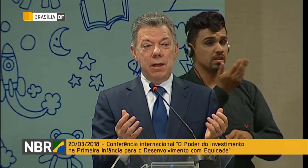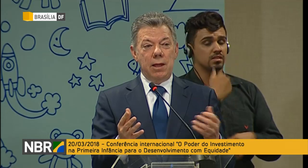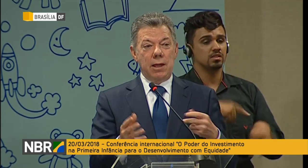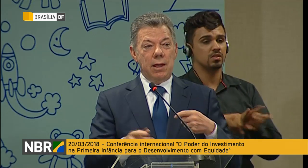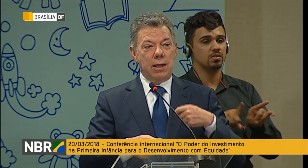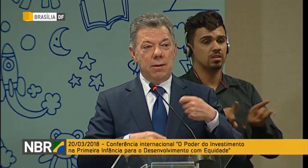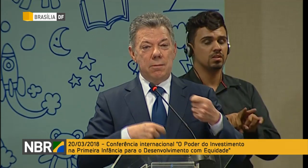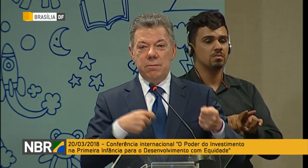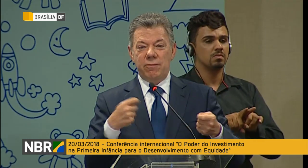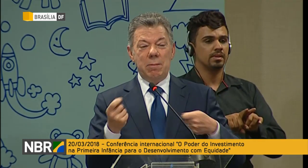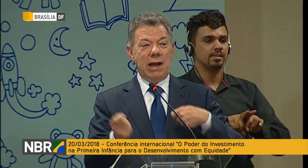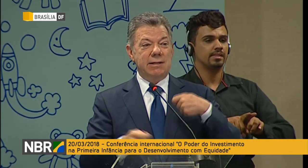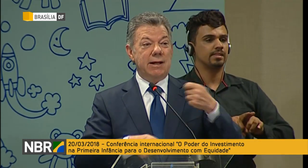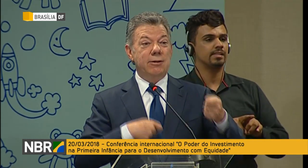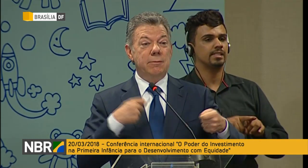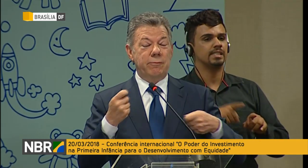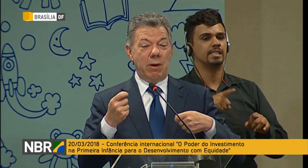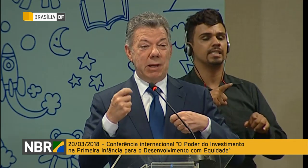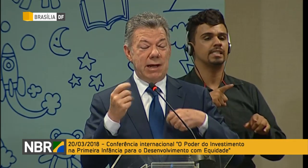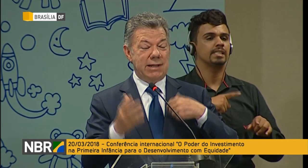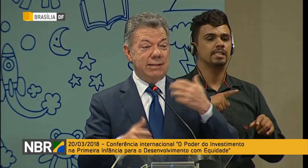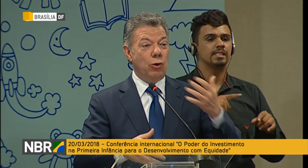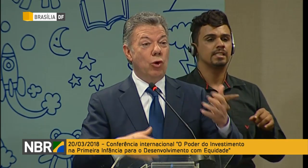alimentação até